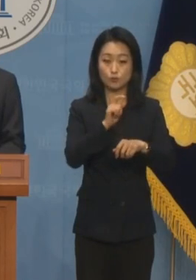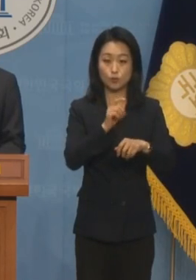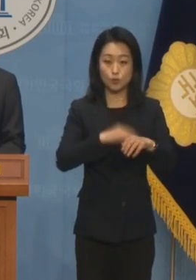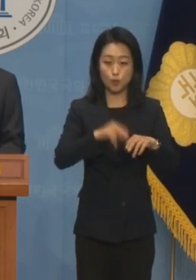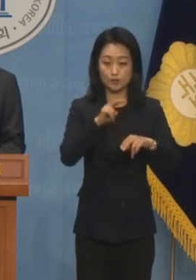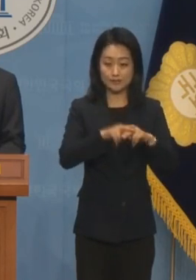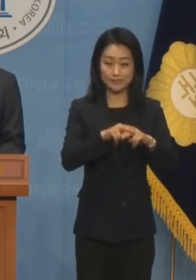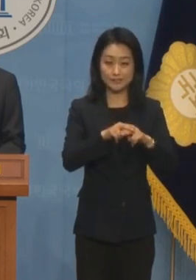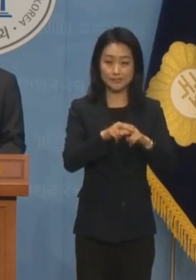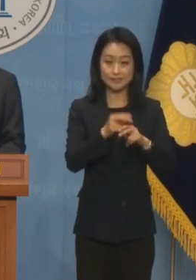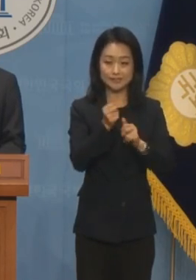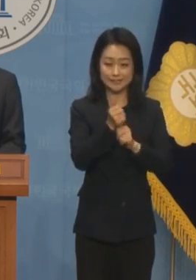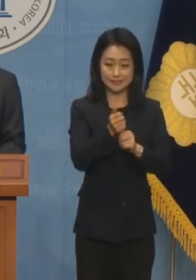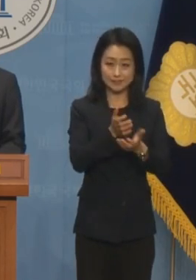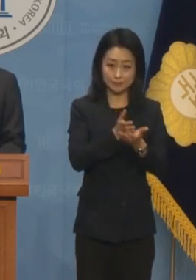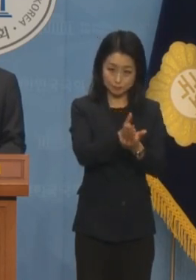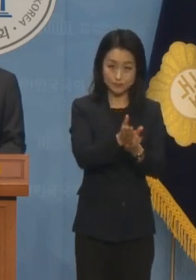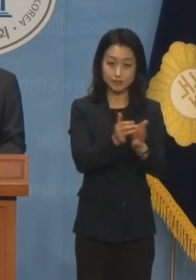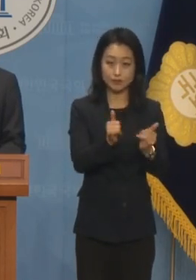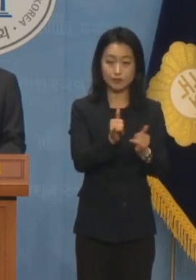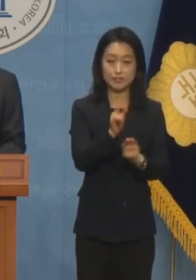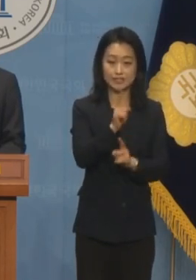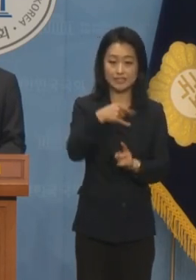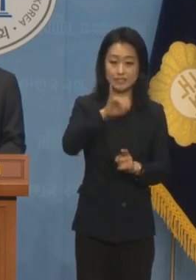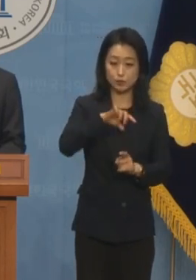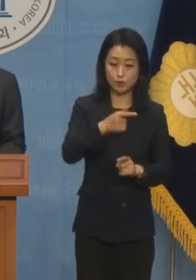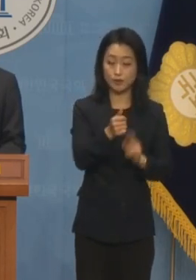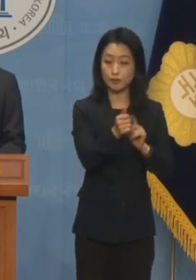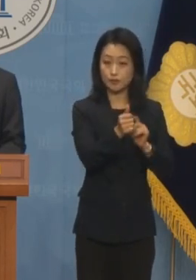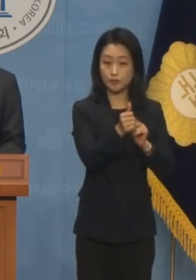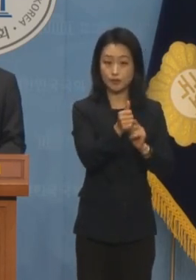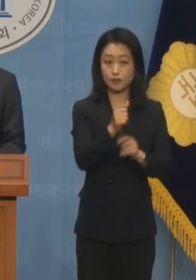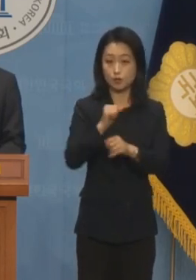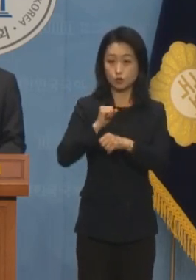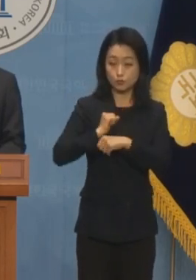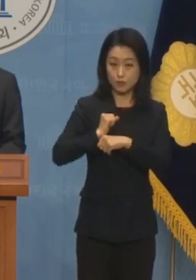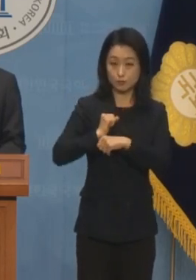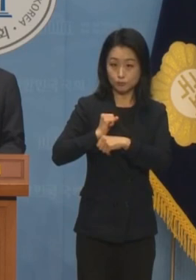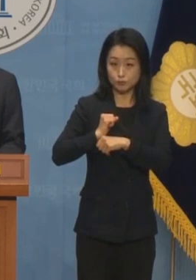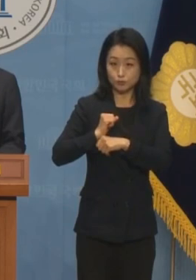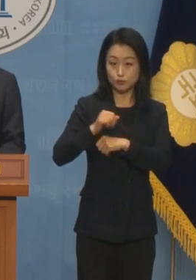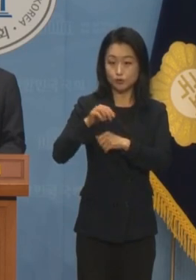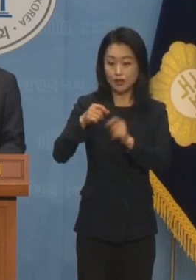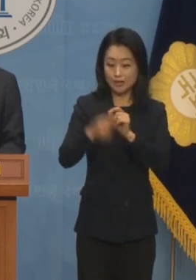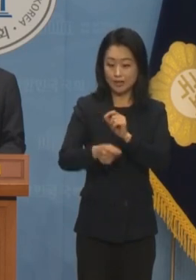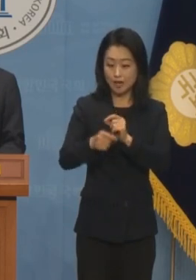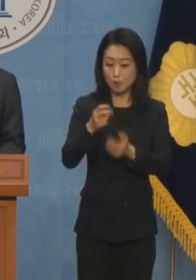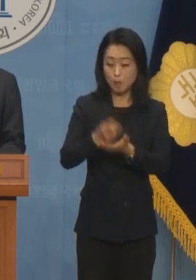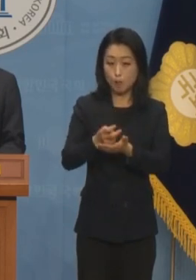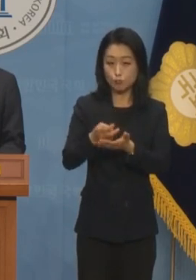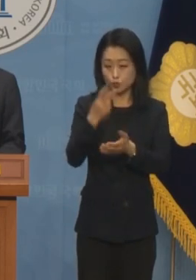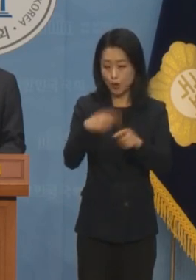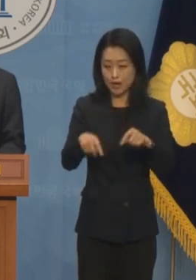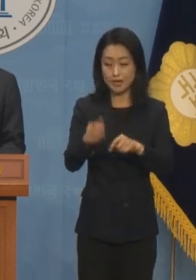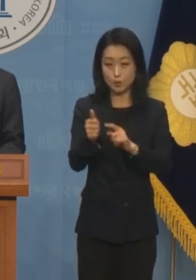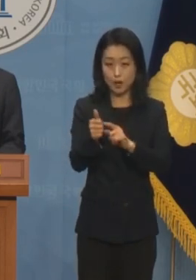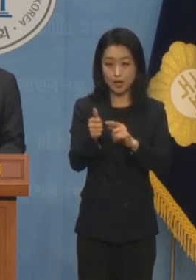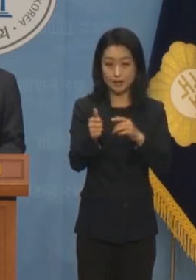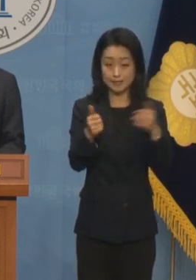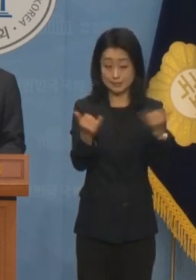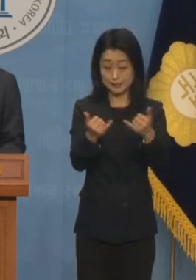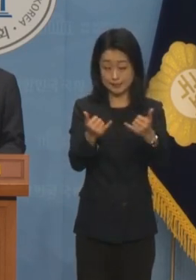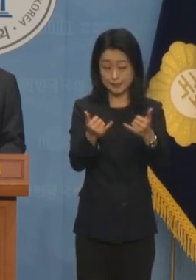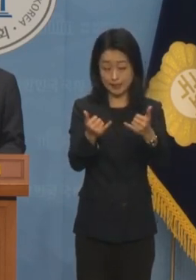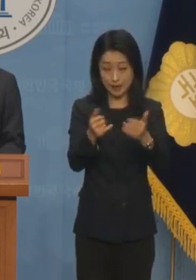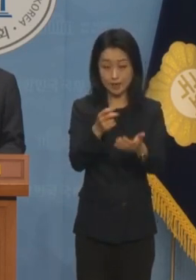비서관은 사건 회수 당일 임기훈 국방비서관, 유재은 법무관리관과 수차례 통화와 문자